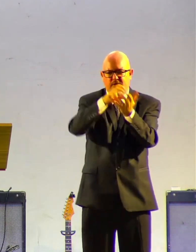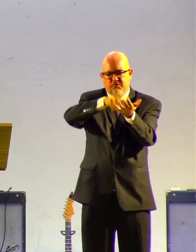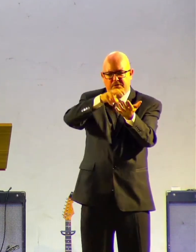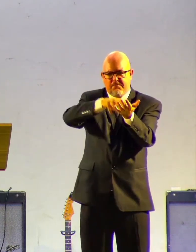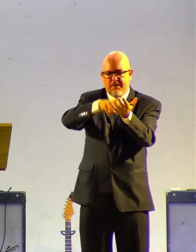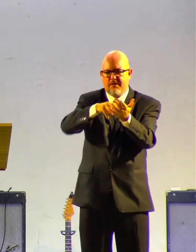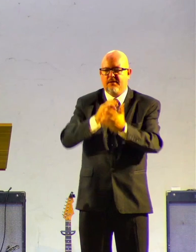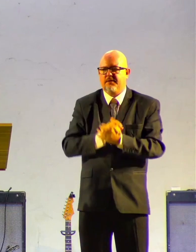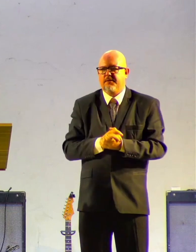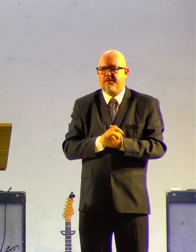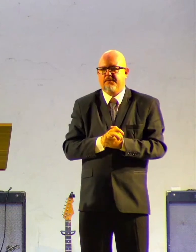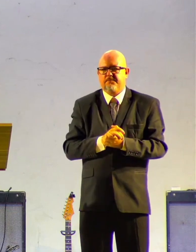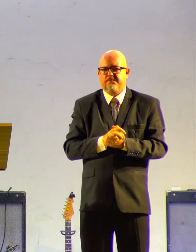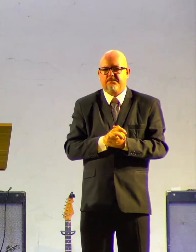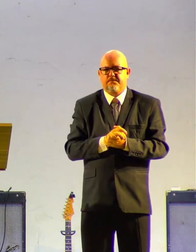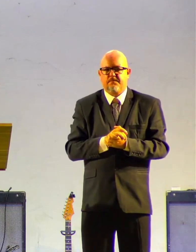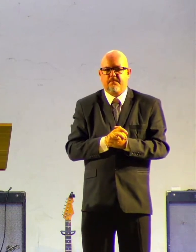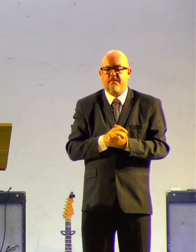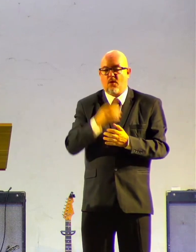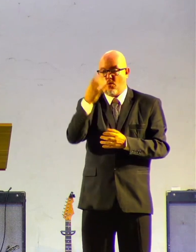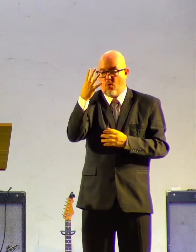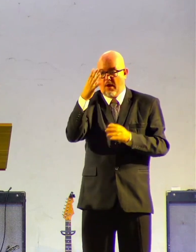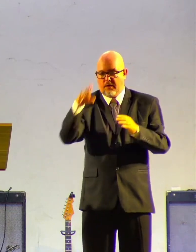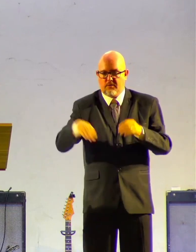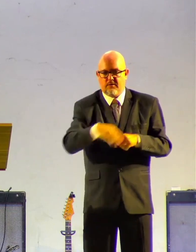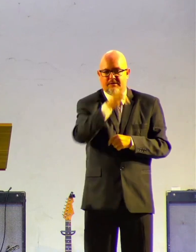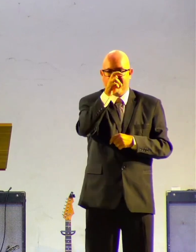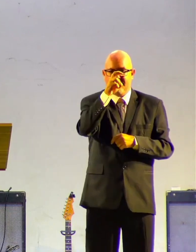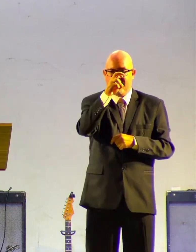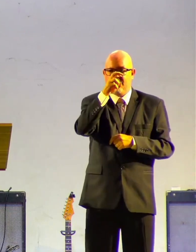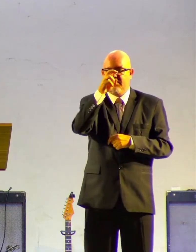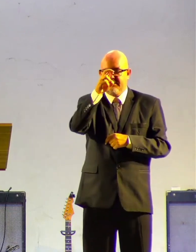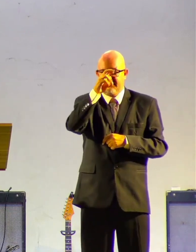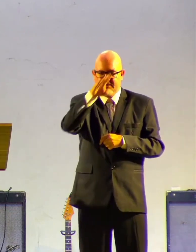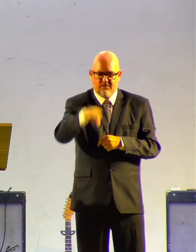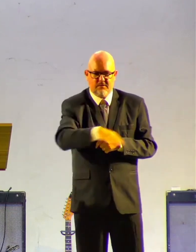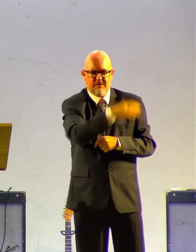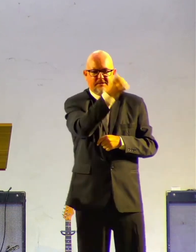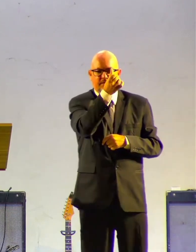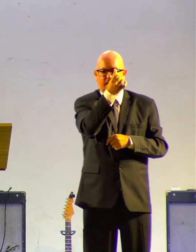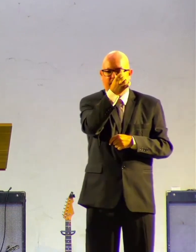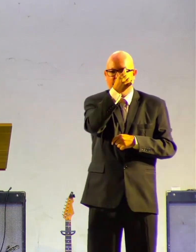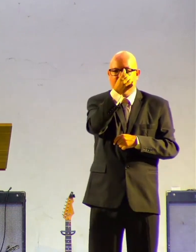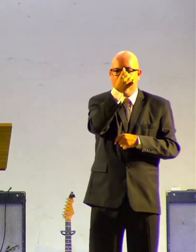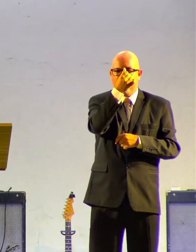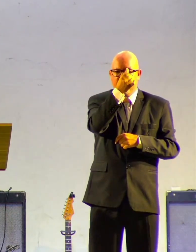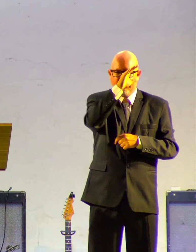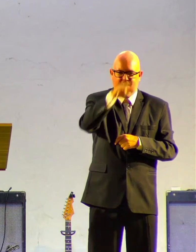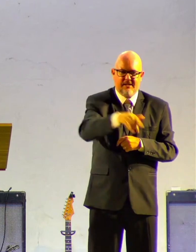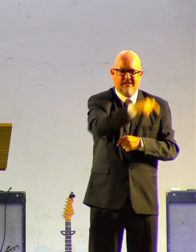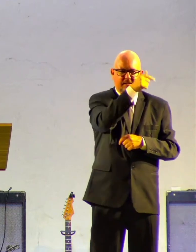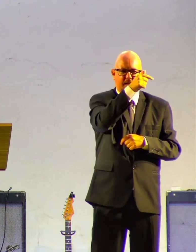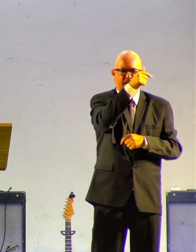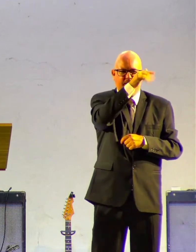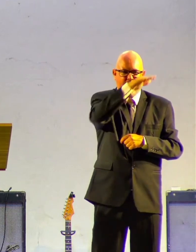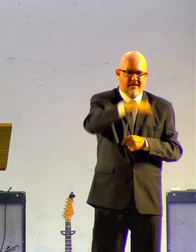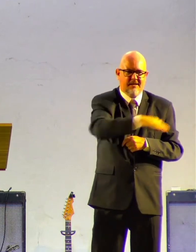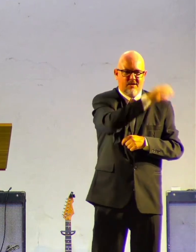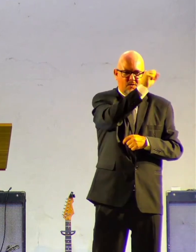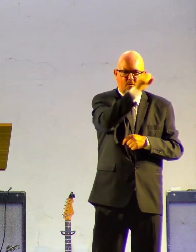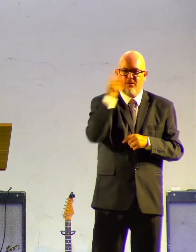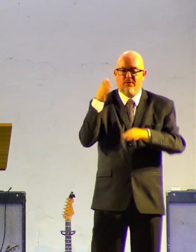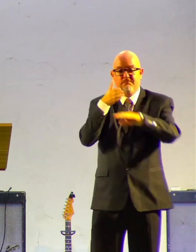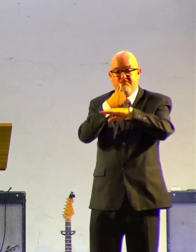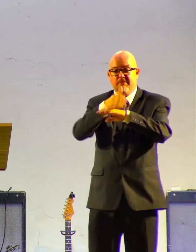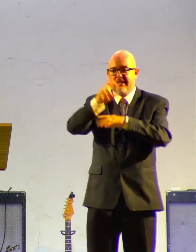manhã, uma das 4 às 5, outra das 5 às 6, outra das 6 às 7, outra das 7 às 8. Nós fomos na